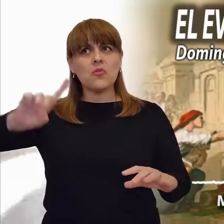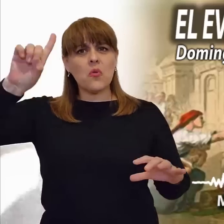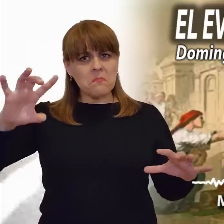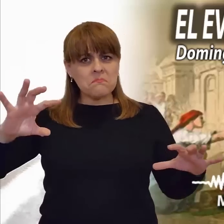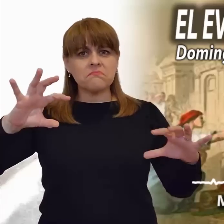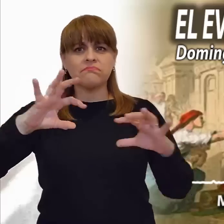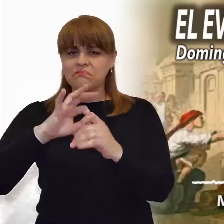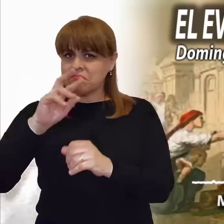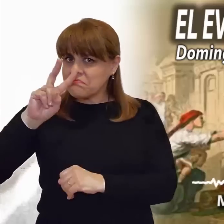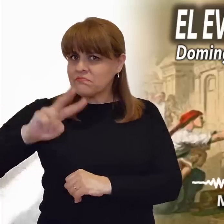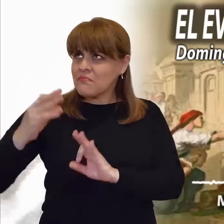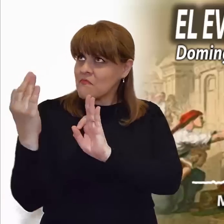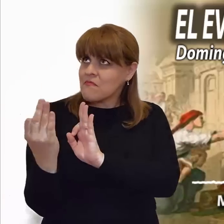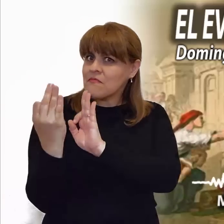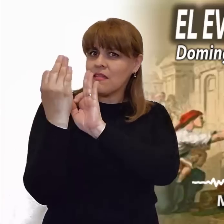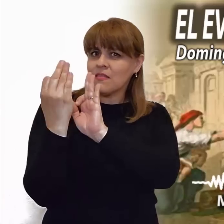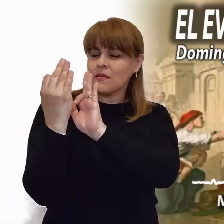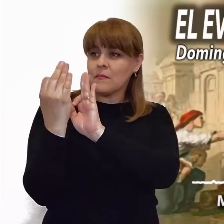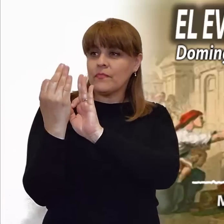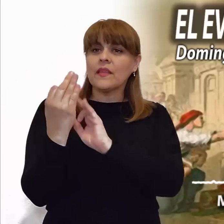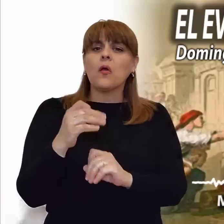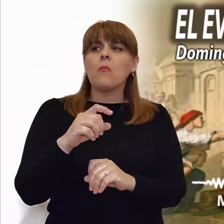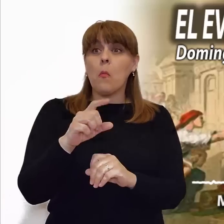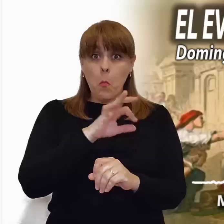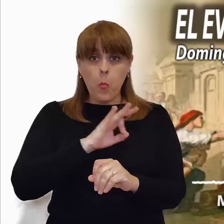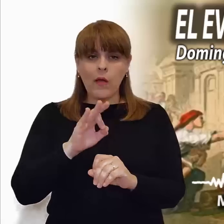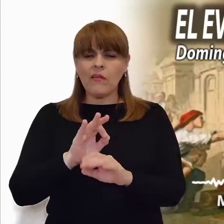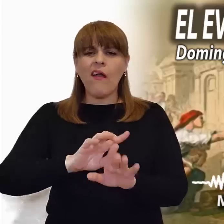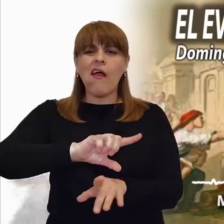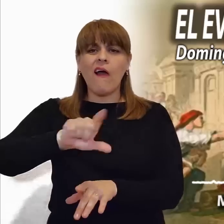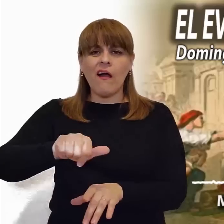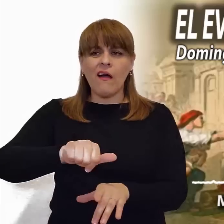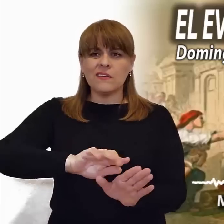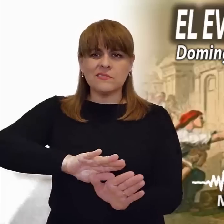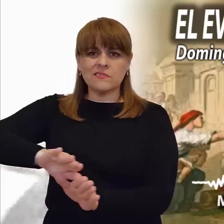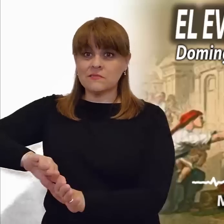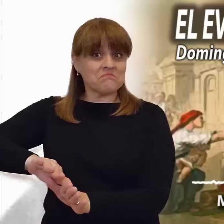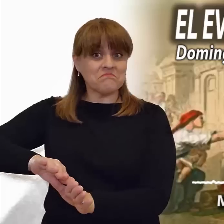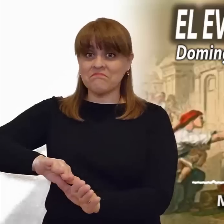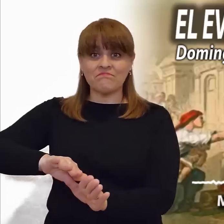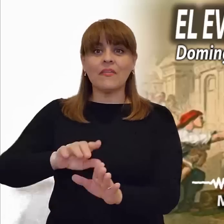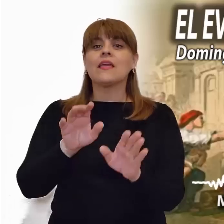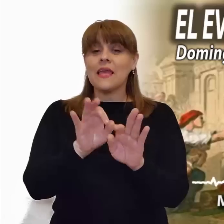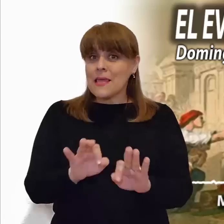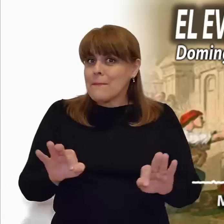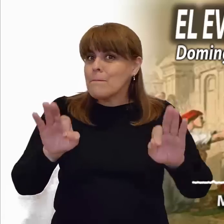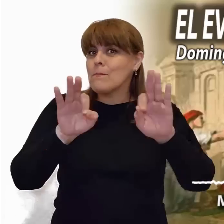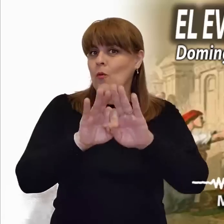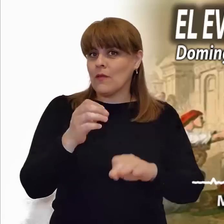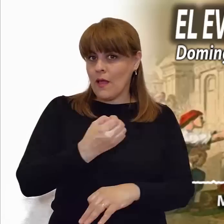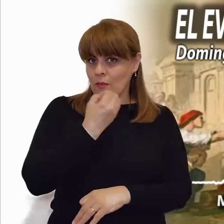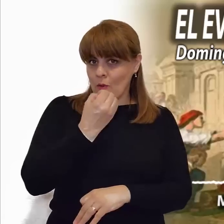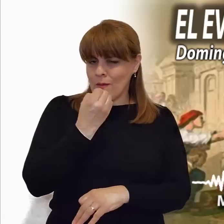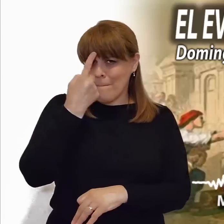Dios. No es algo secundario o de lo que se puede prescindir. Es algo